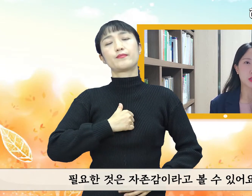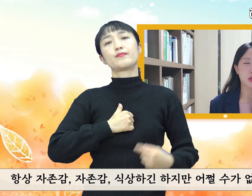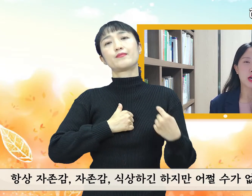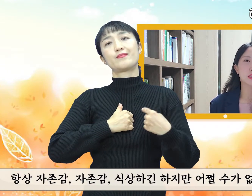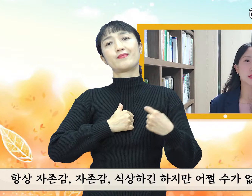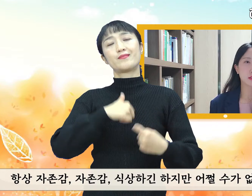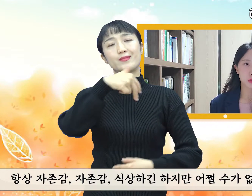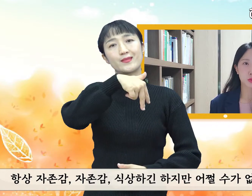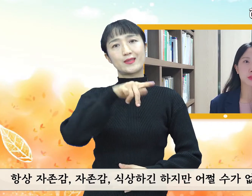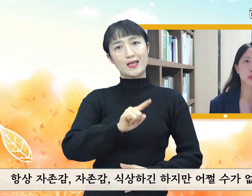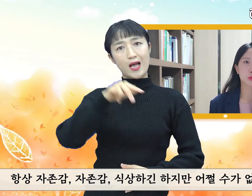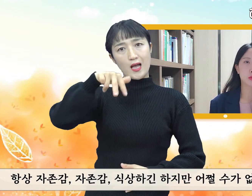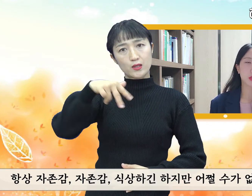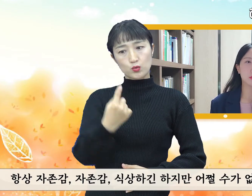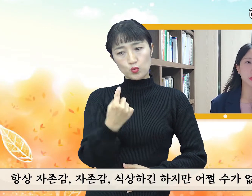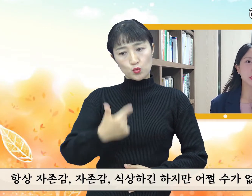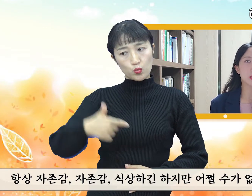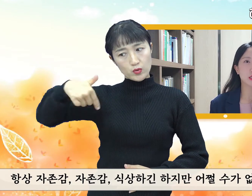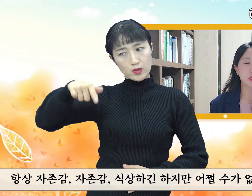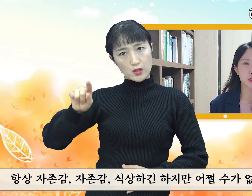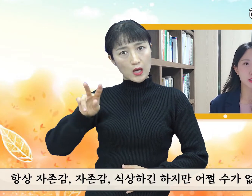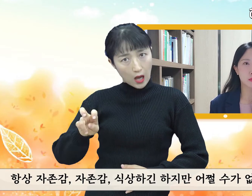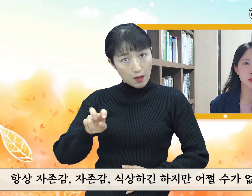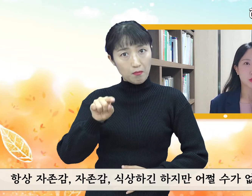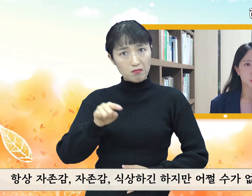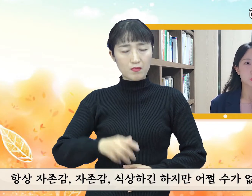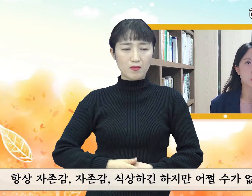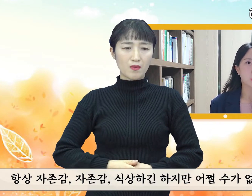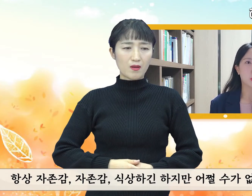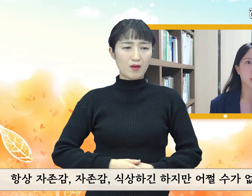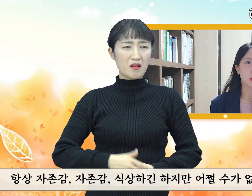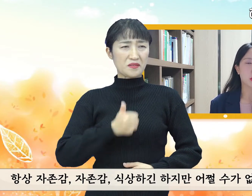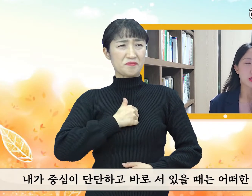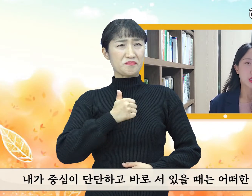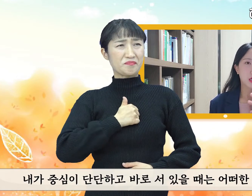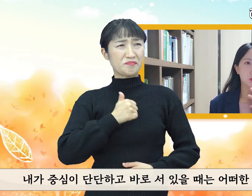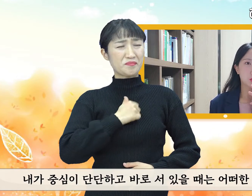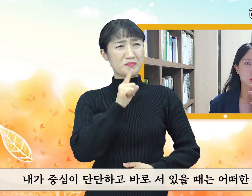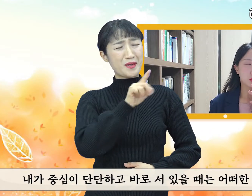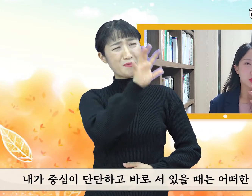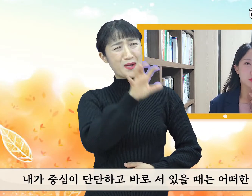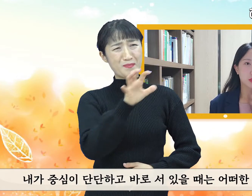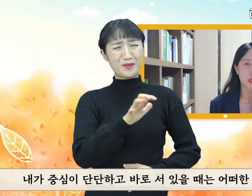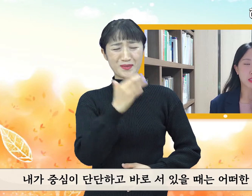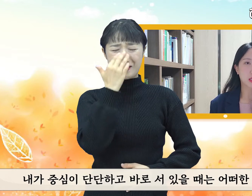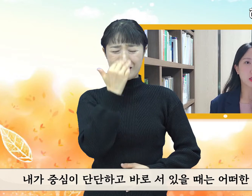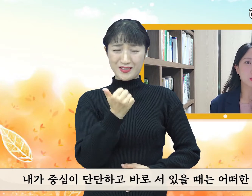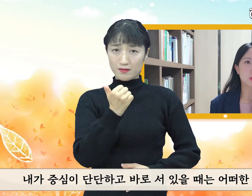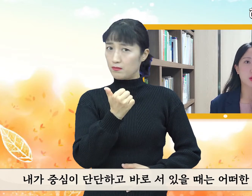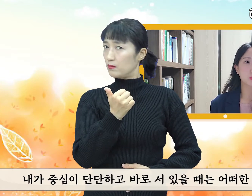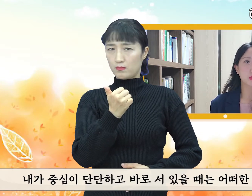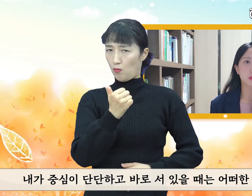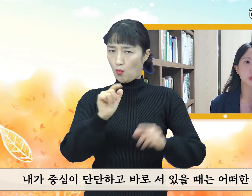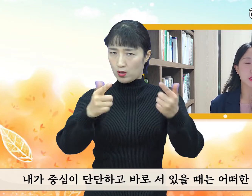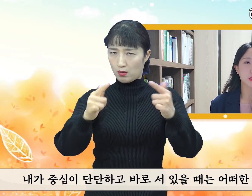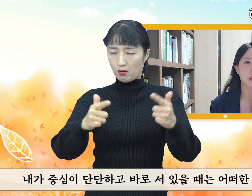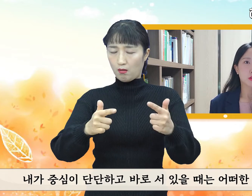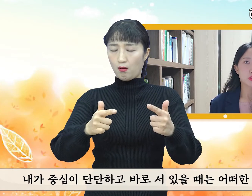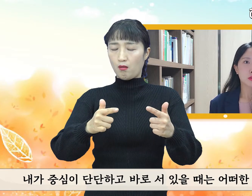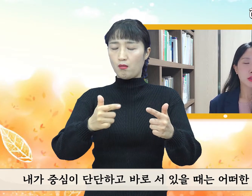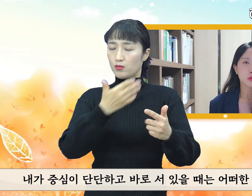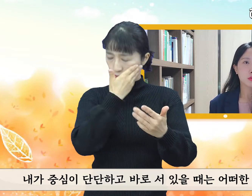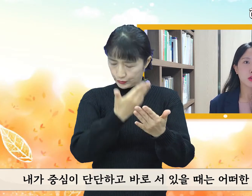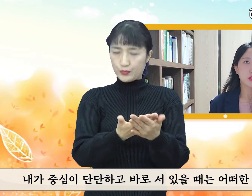있어요. 항상 자존감 식상하긴 하지만 어쩔 수가 없는 것 같아요. 내가 좀 중심이 단단하고 바로 서 있을